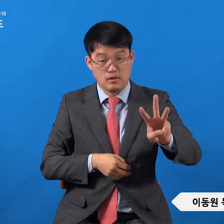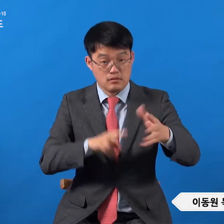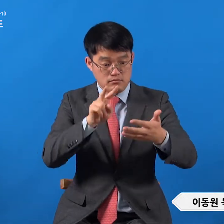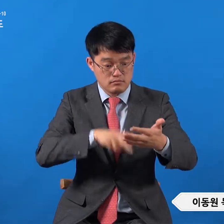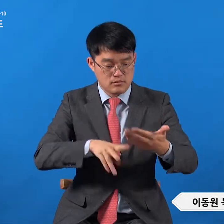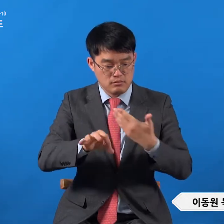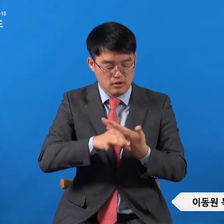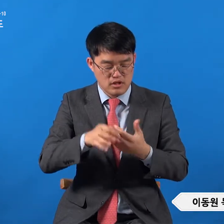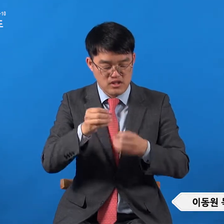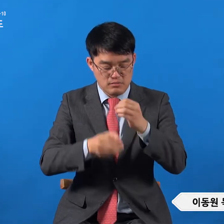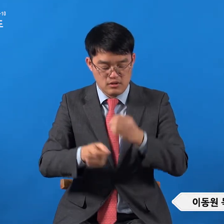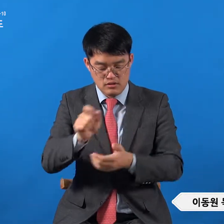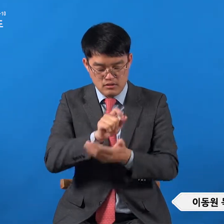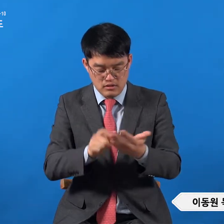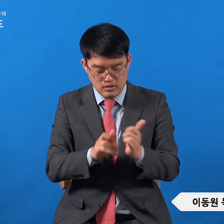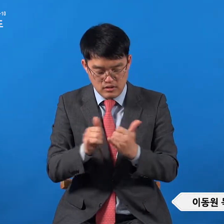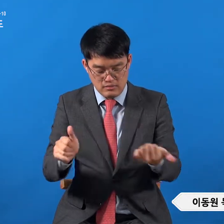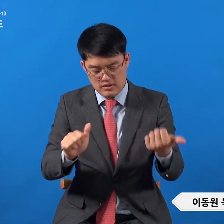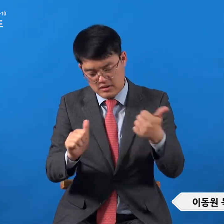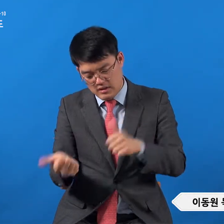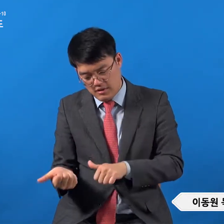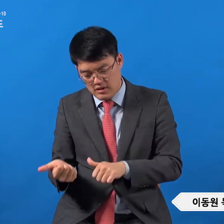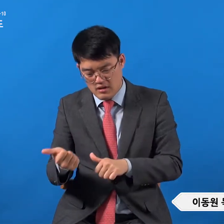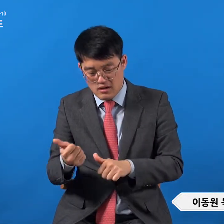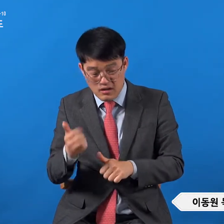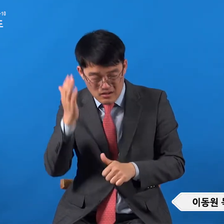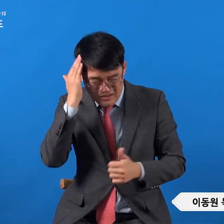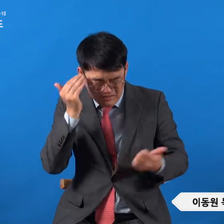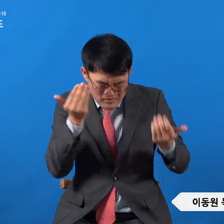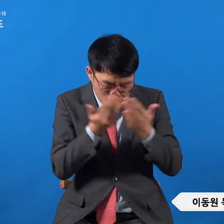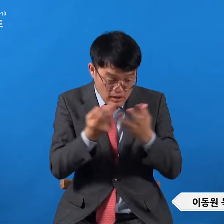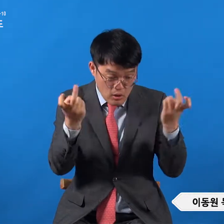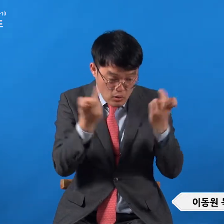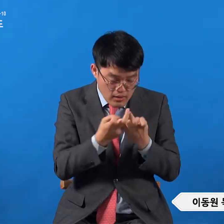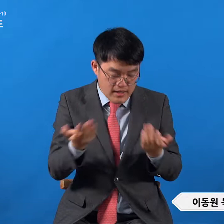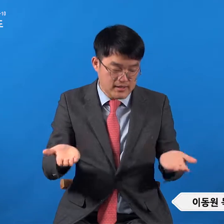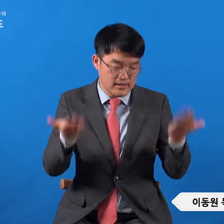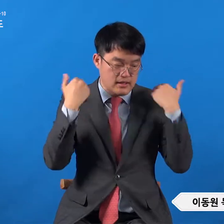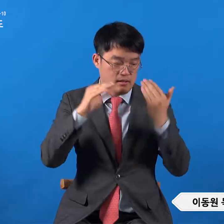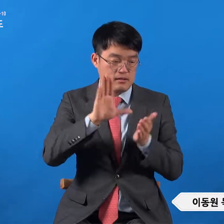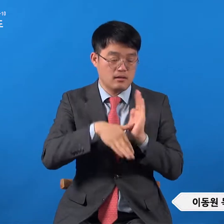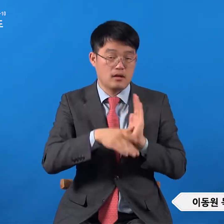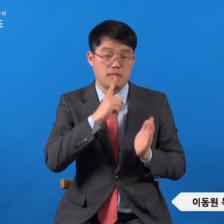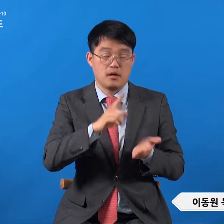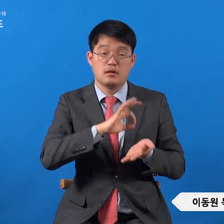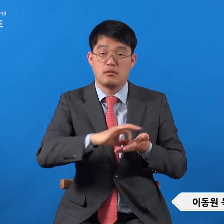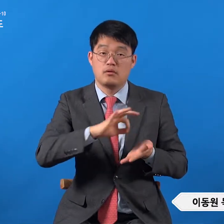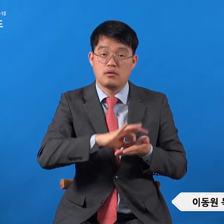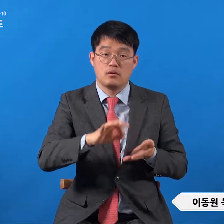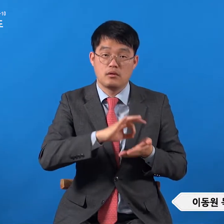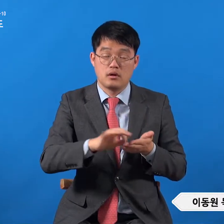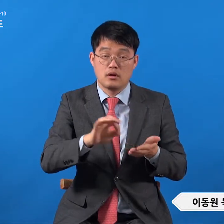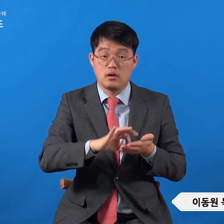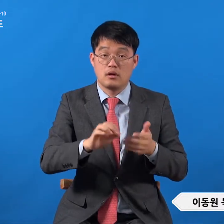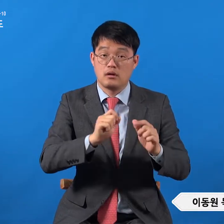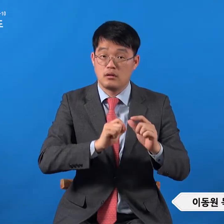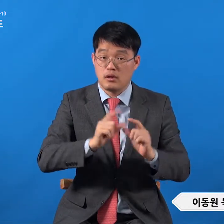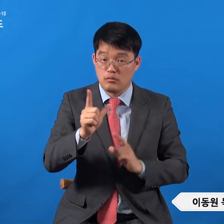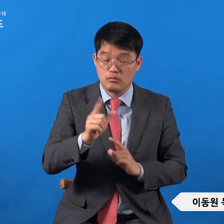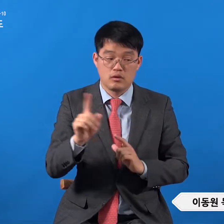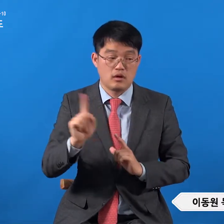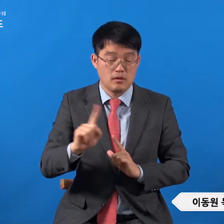음침한 골짜기를 지날 때라는 표현을 쓰죠. 근데 사망의 음침한 골짜기라는 말이 대부분의 영어